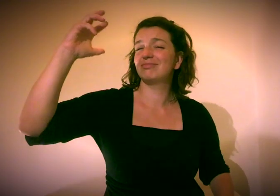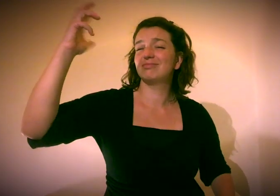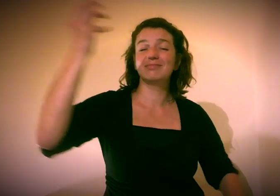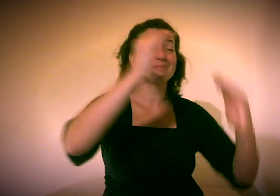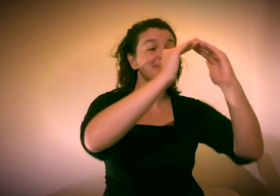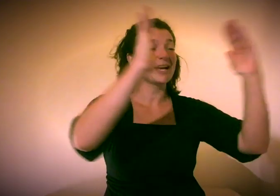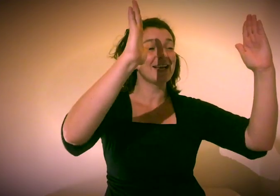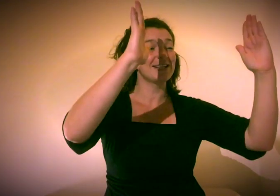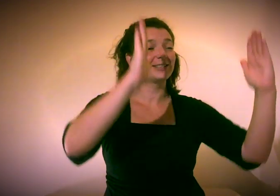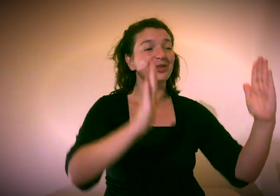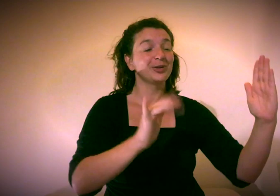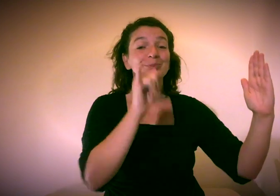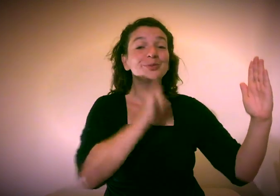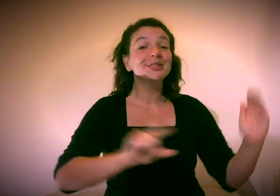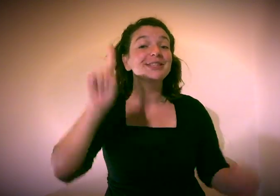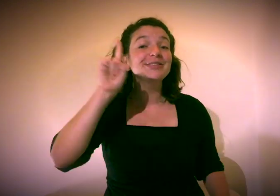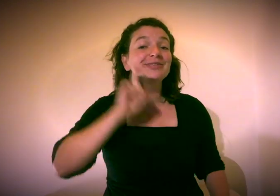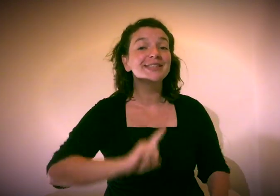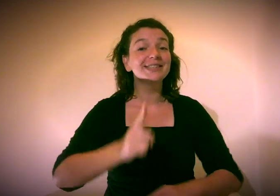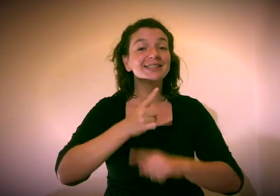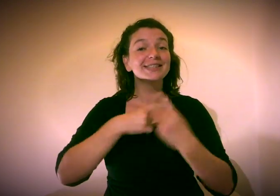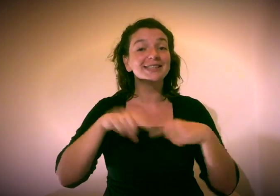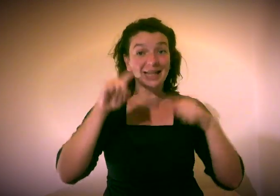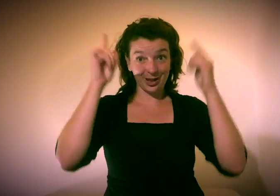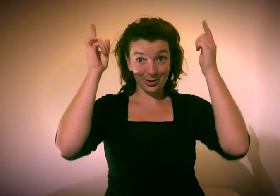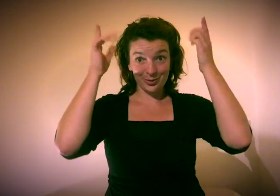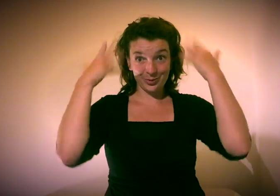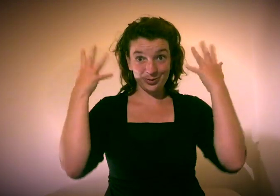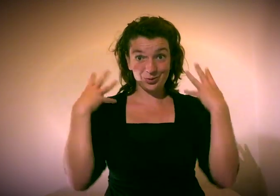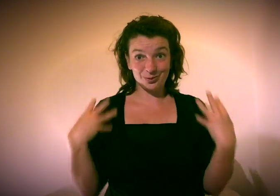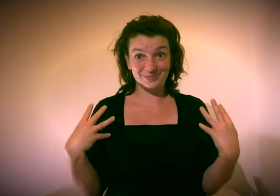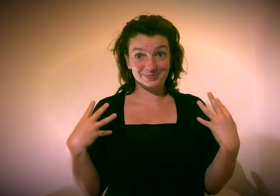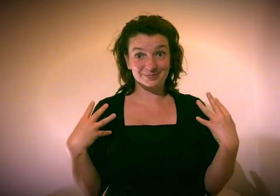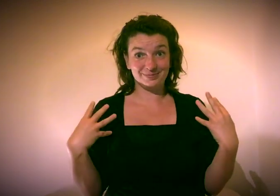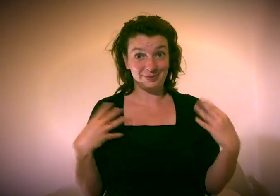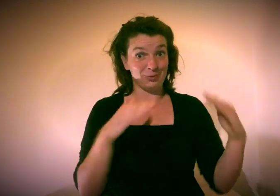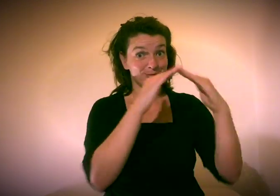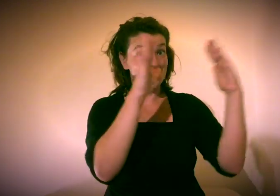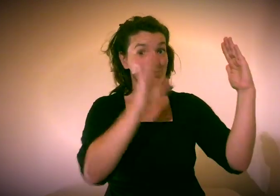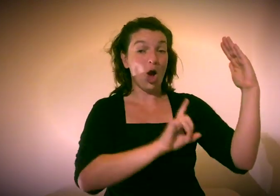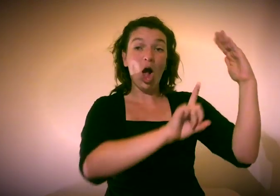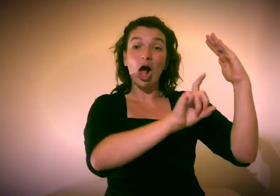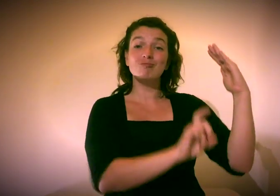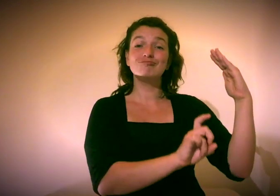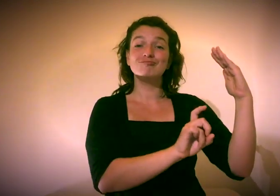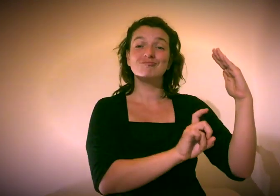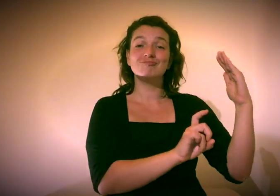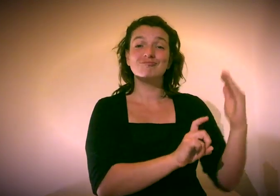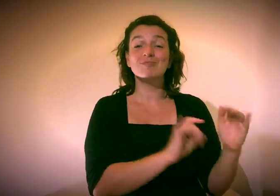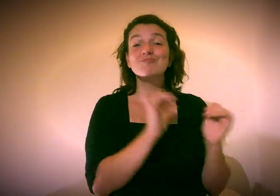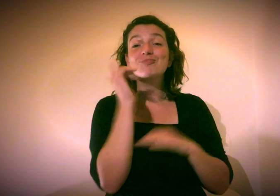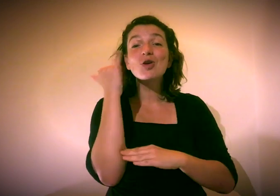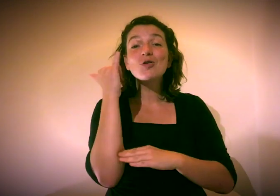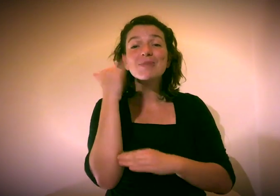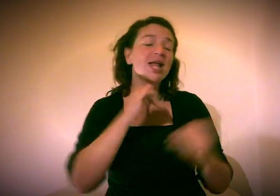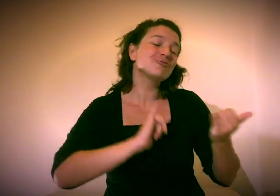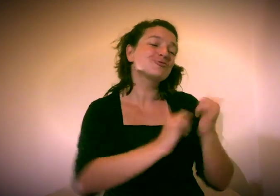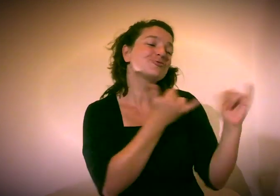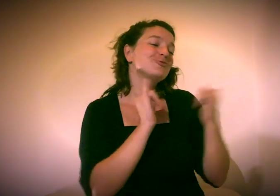Assise au soleil devant sa maison, Charlotte jouait tranquillement avec sa poupée, quand elle vit un grand chien